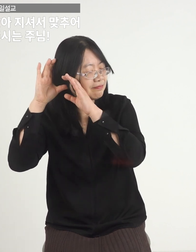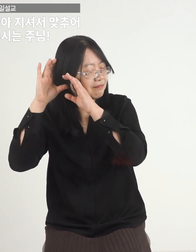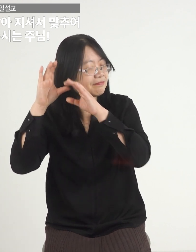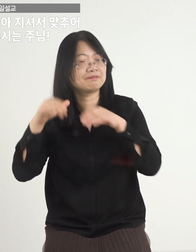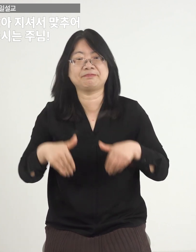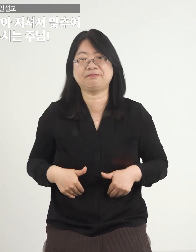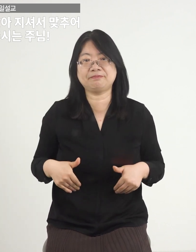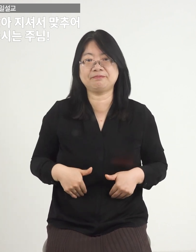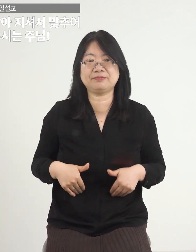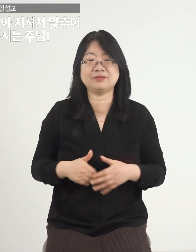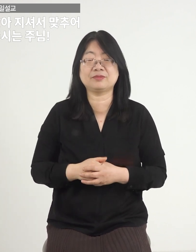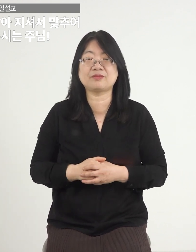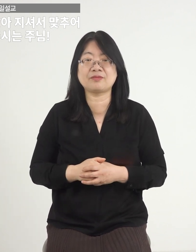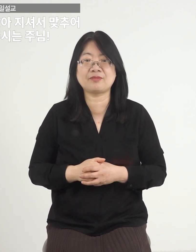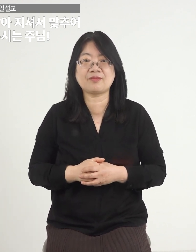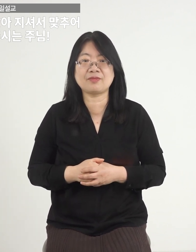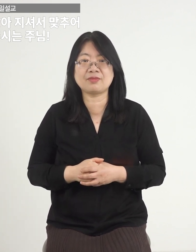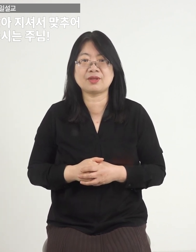기울여야 됩니다.